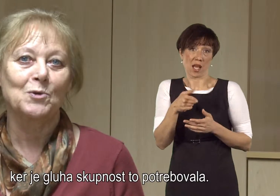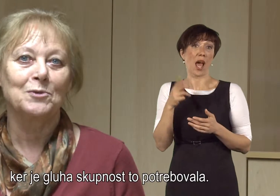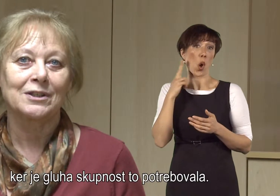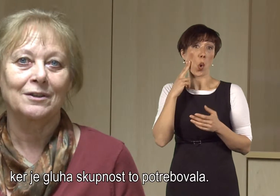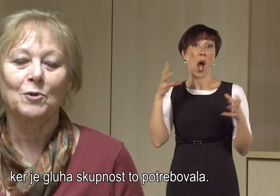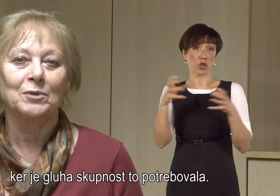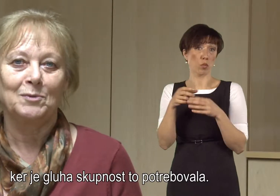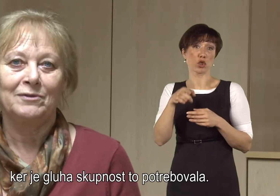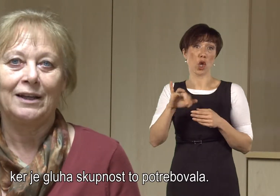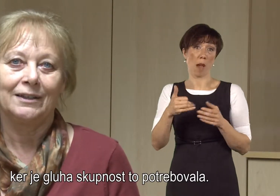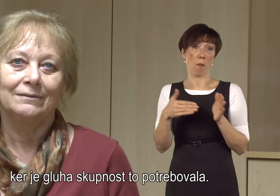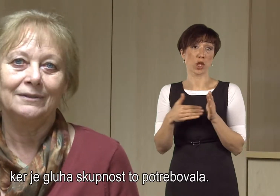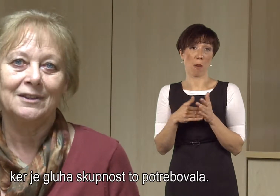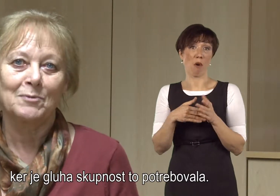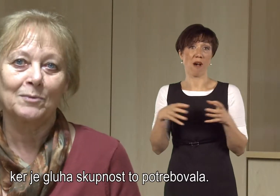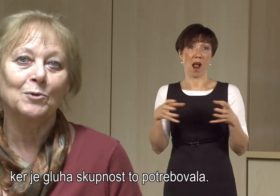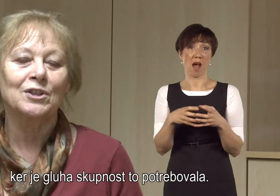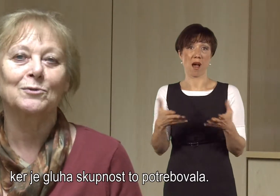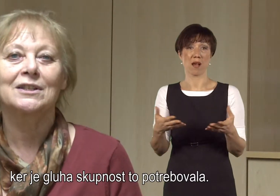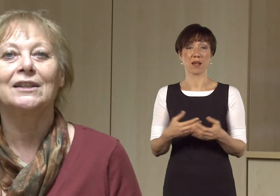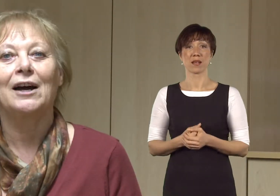gluha skupnost to potrebovala.